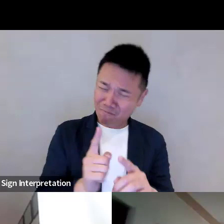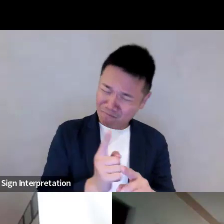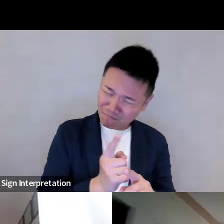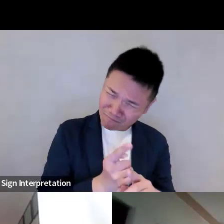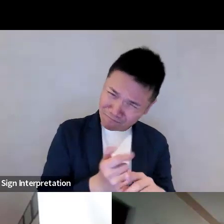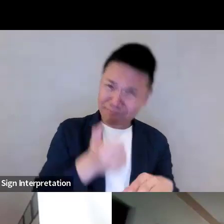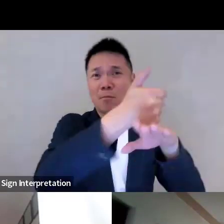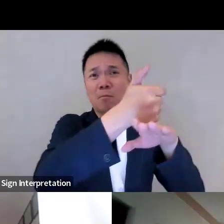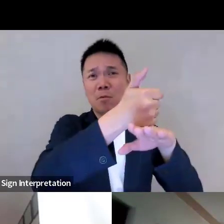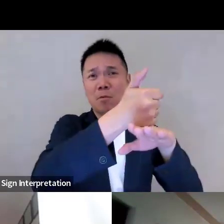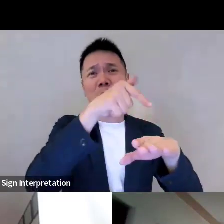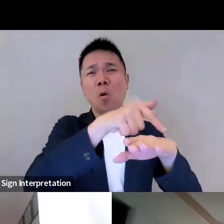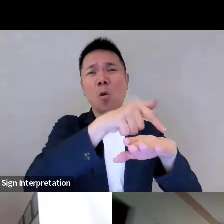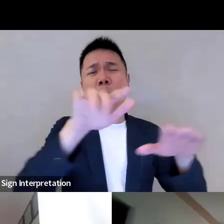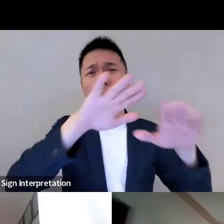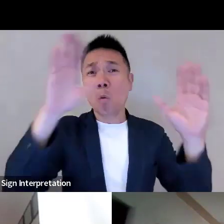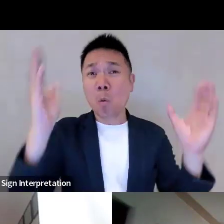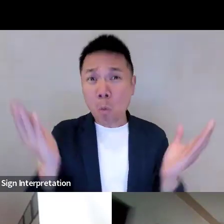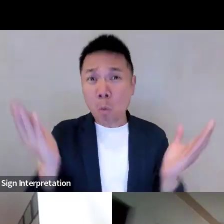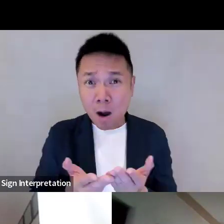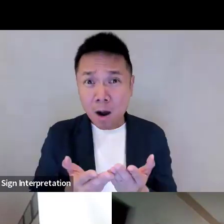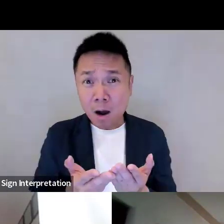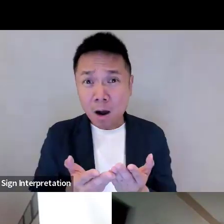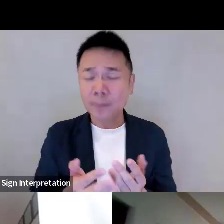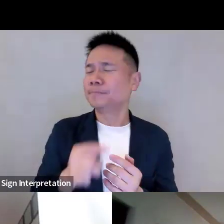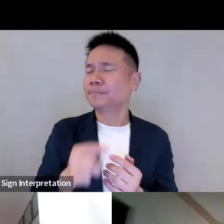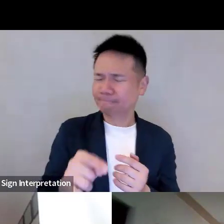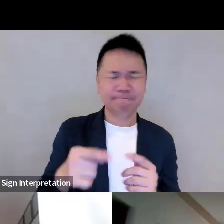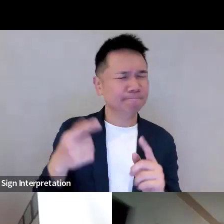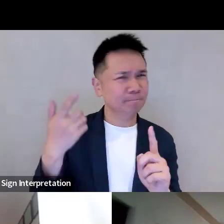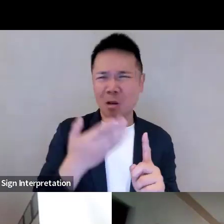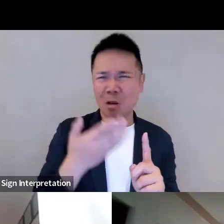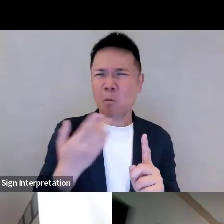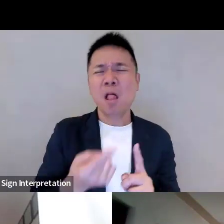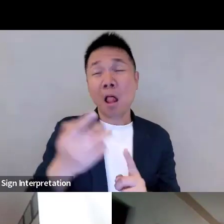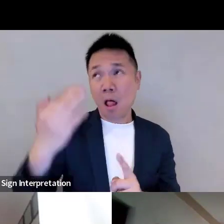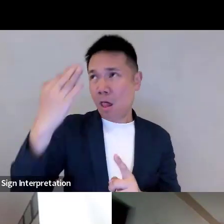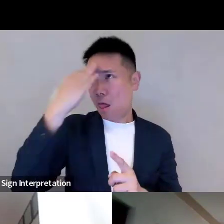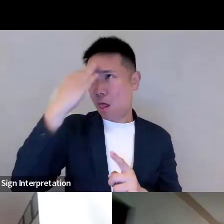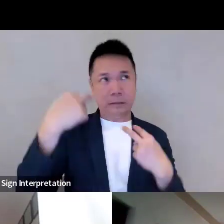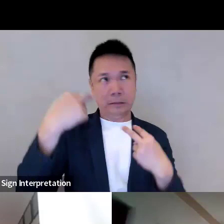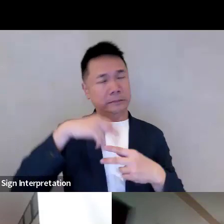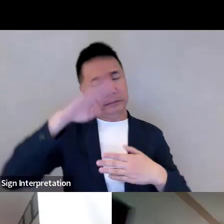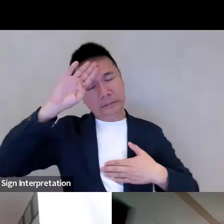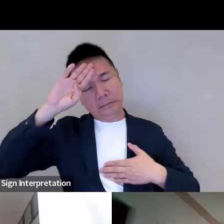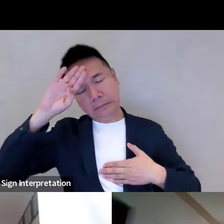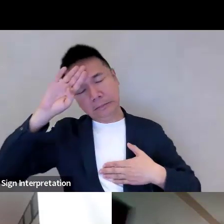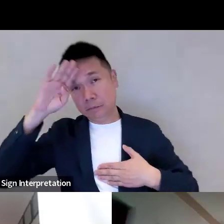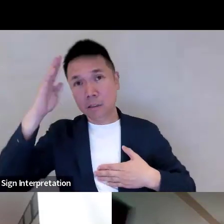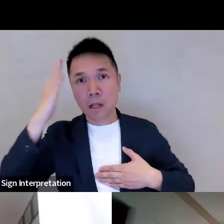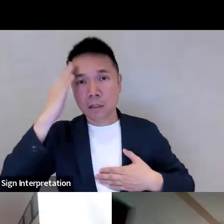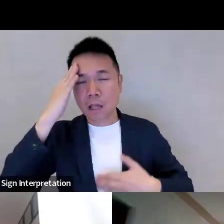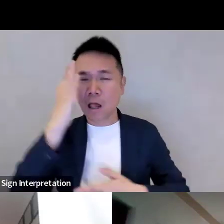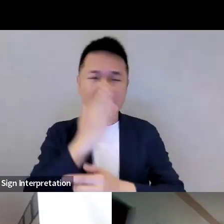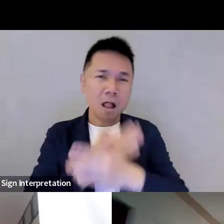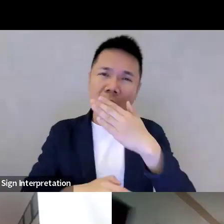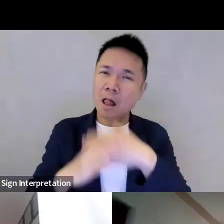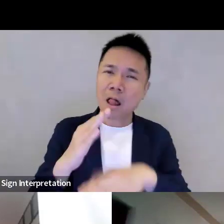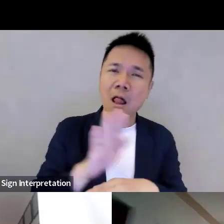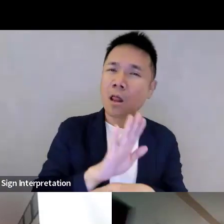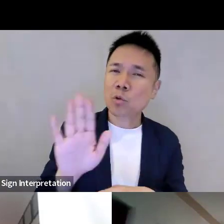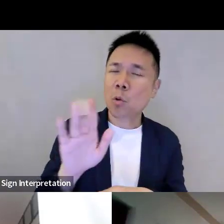他是来去推进我们的社群再继续进行下去。